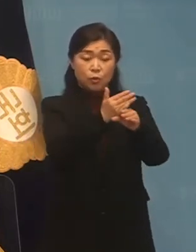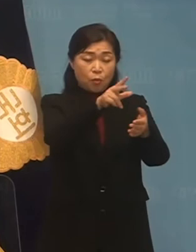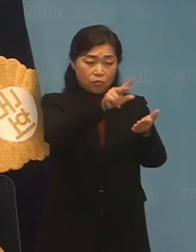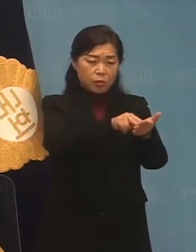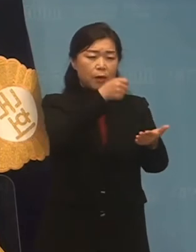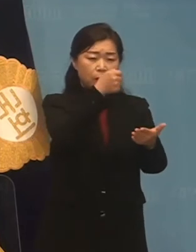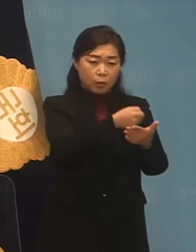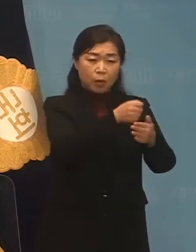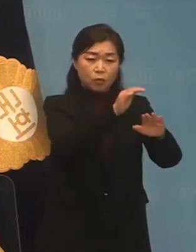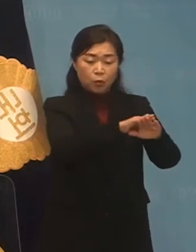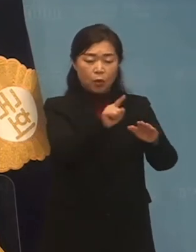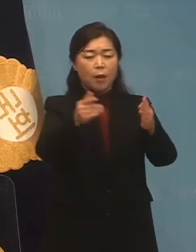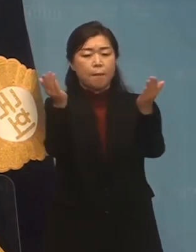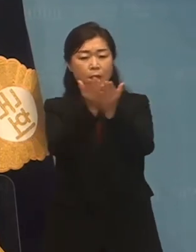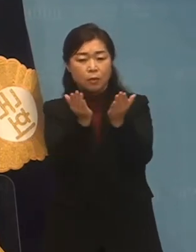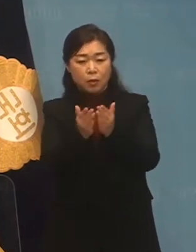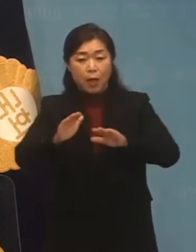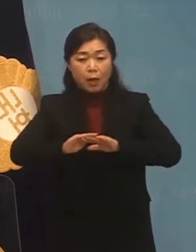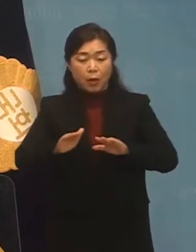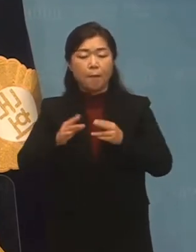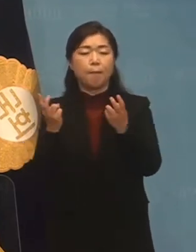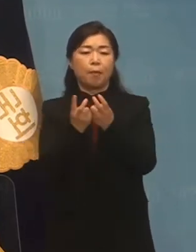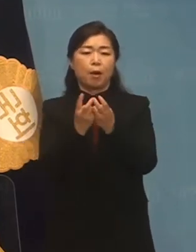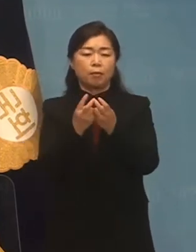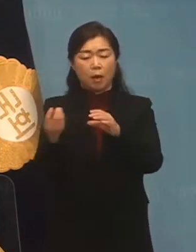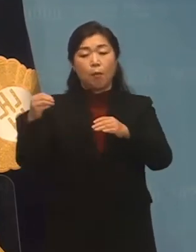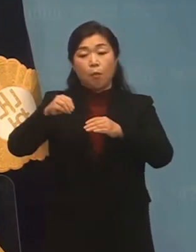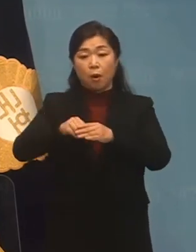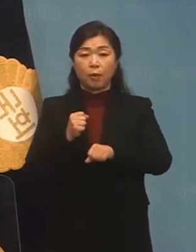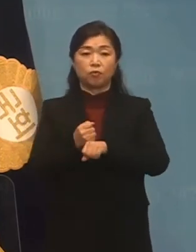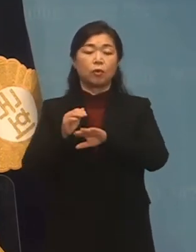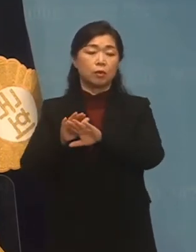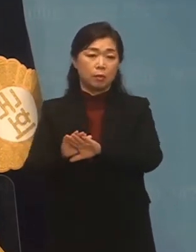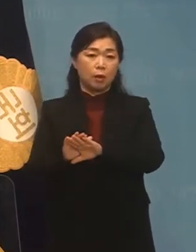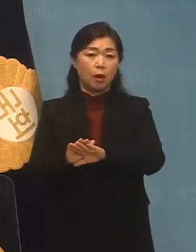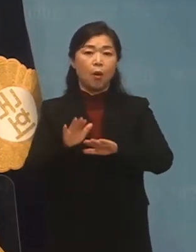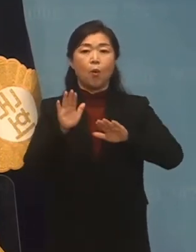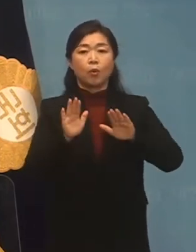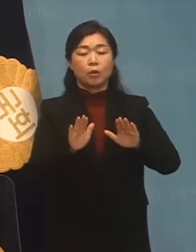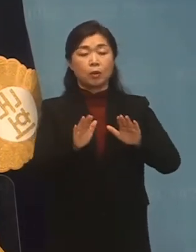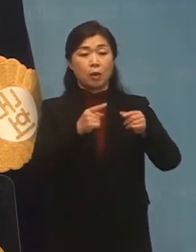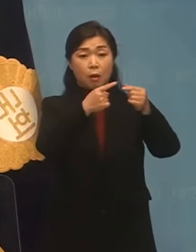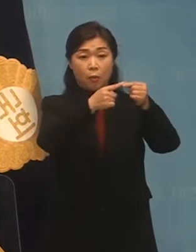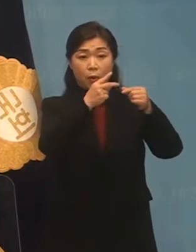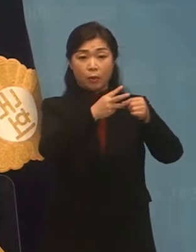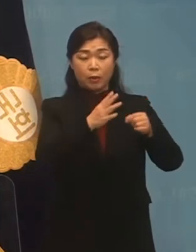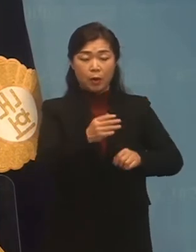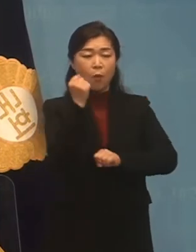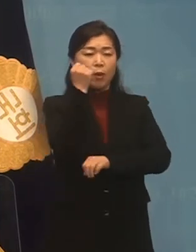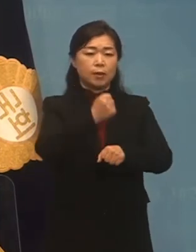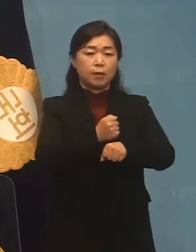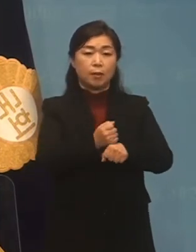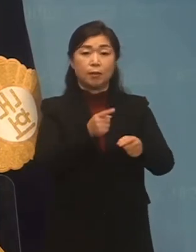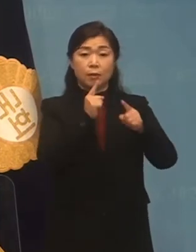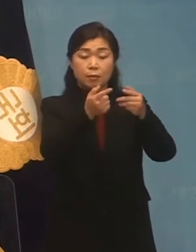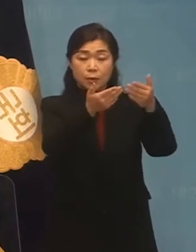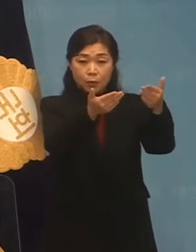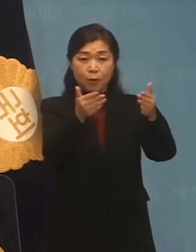정의하고 그에 맞춰 해결책을 함겠습니다. 오늘은 이와 관련된 큰 원칙만